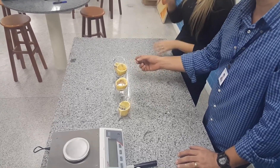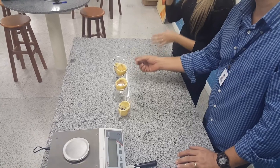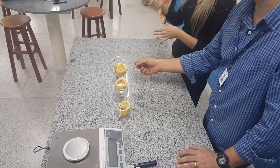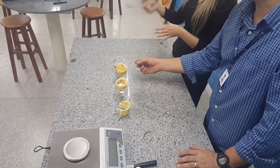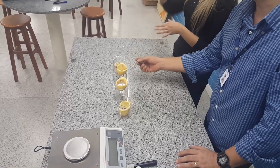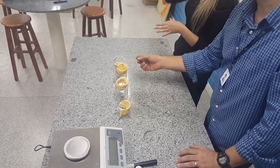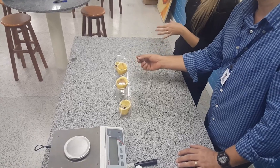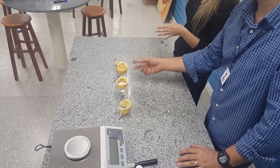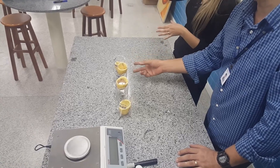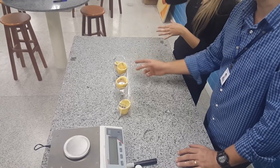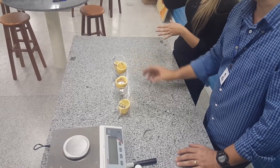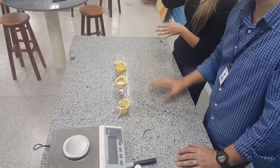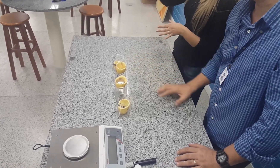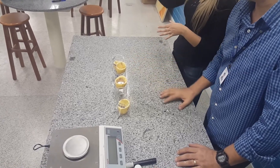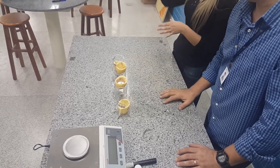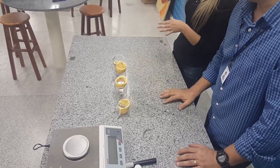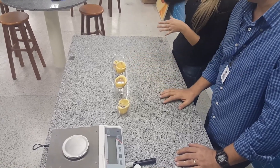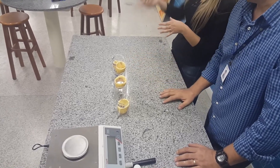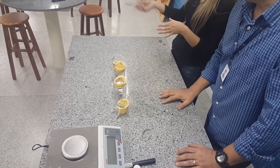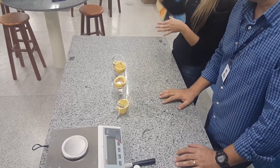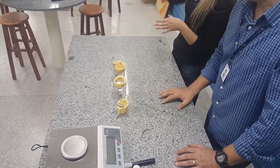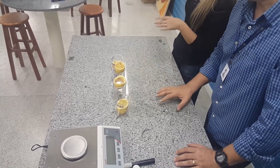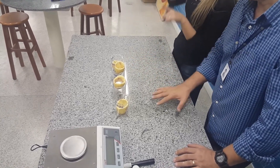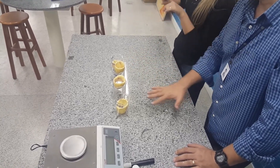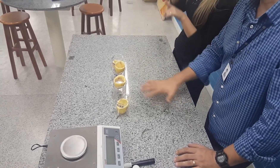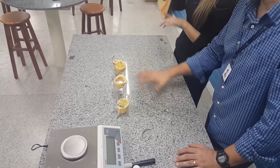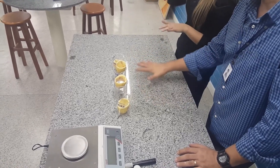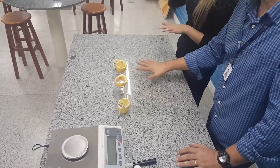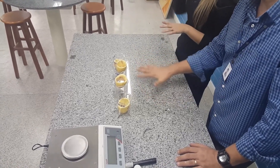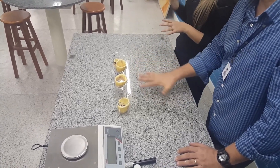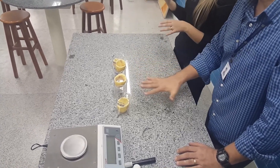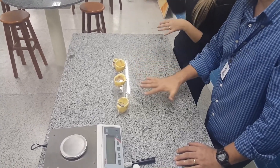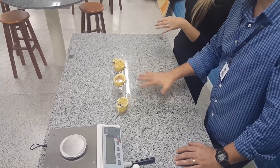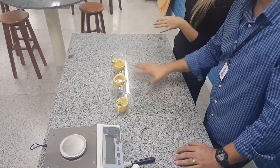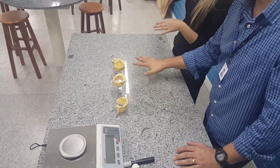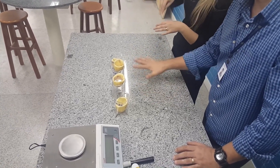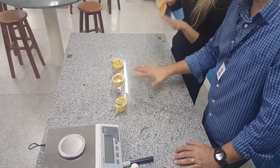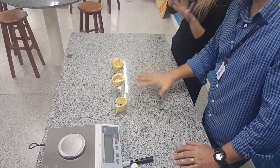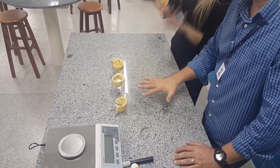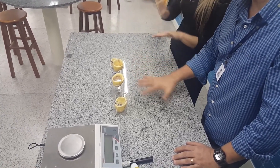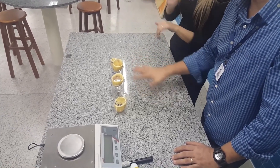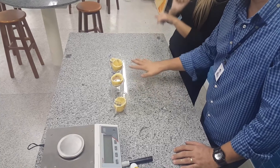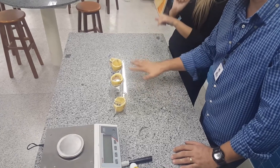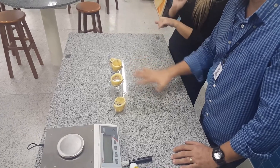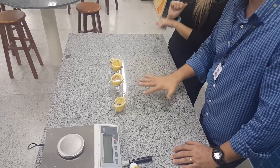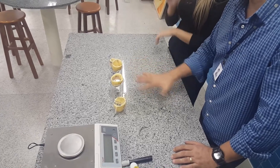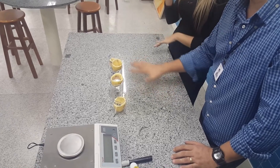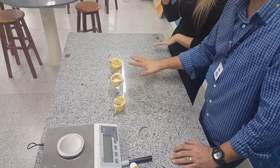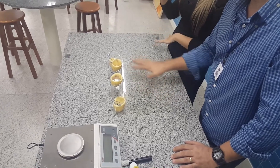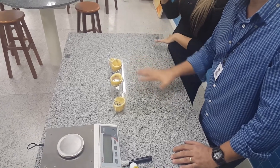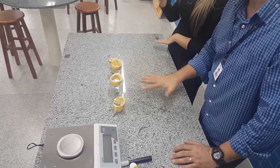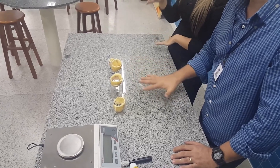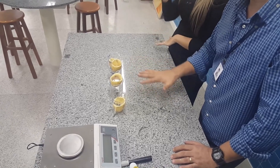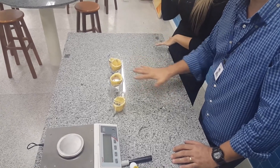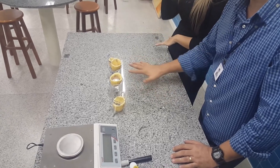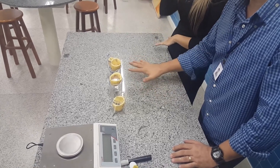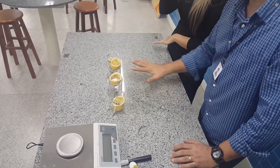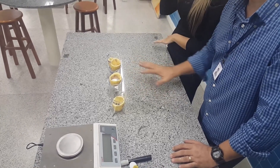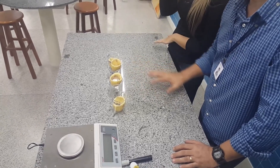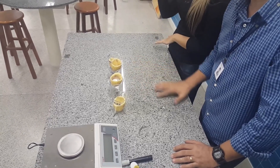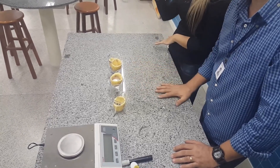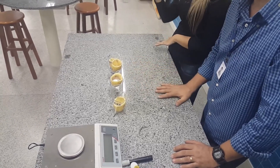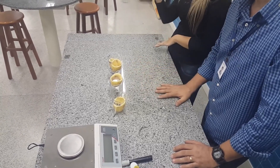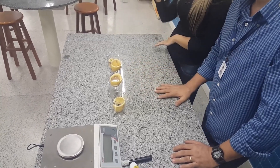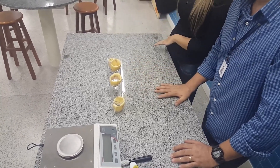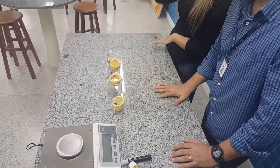hipertônica. Lembrando que, ao adicionar sal, nós aumentamos a concentração de